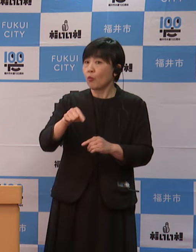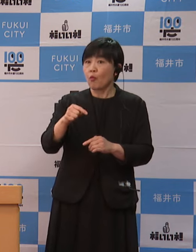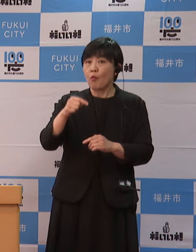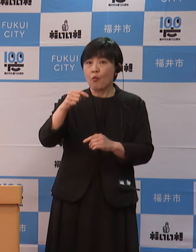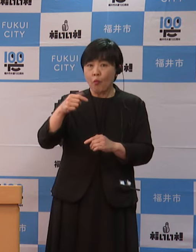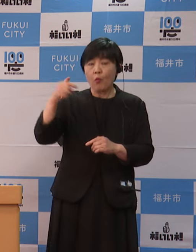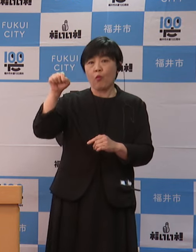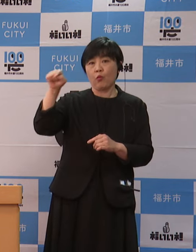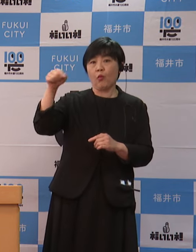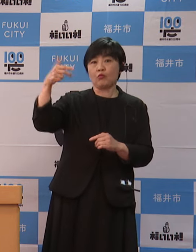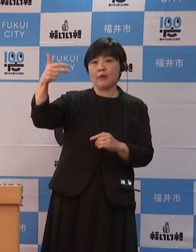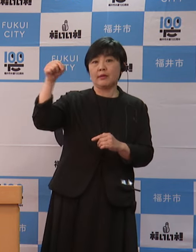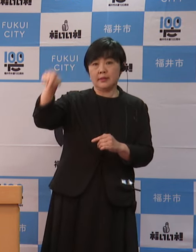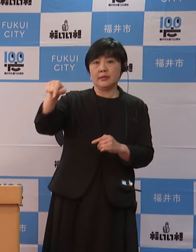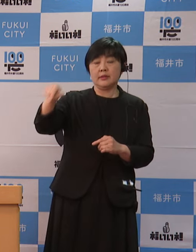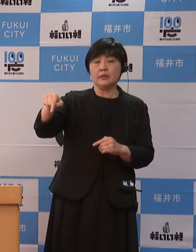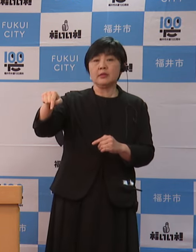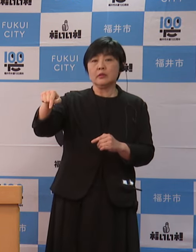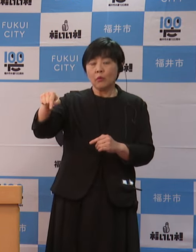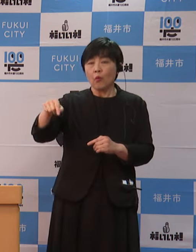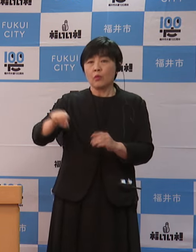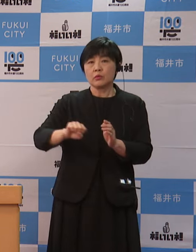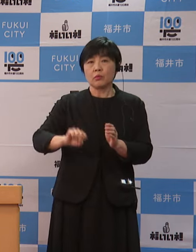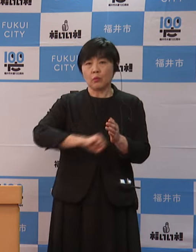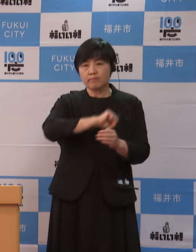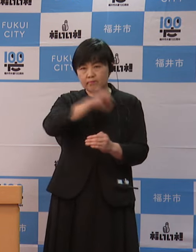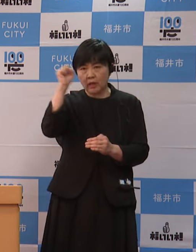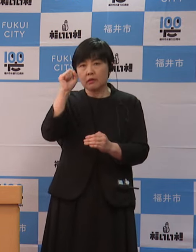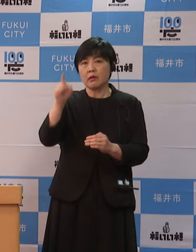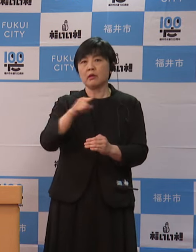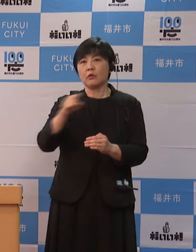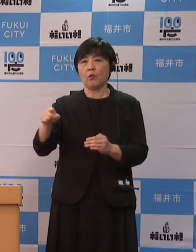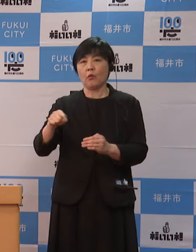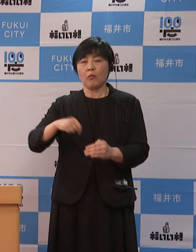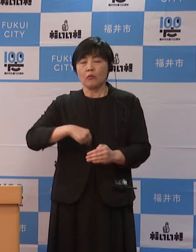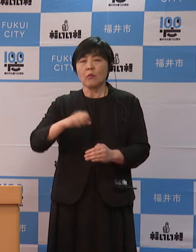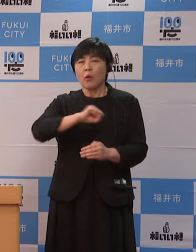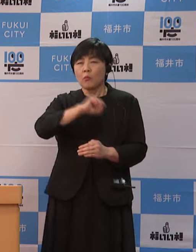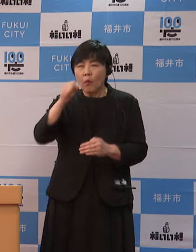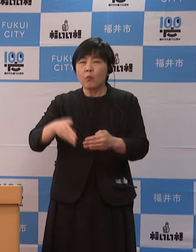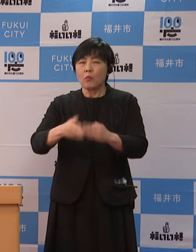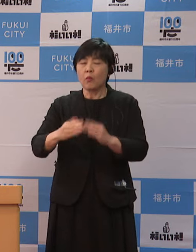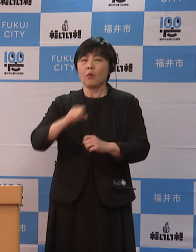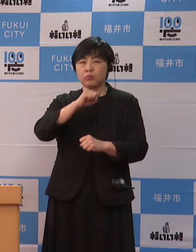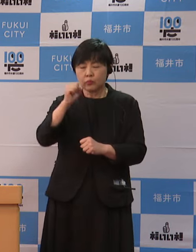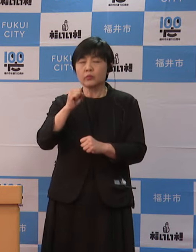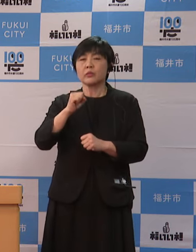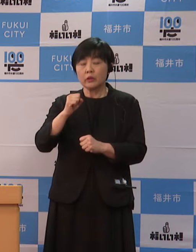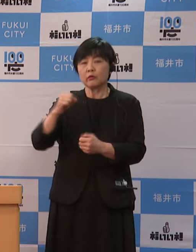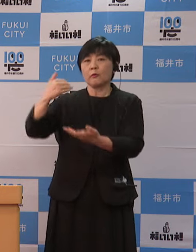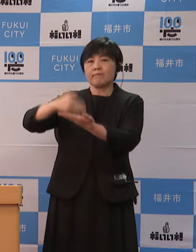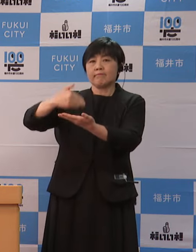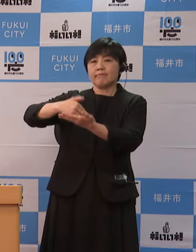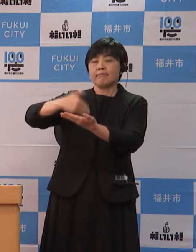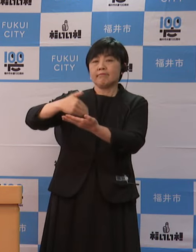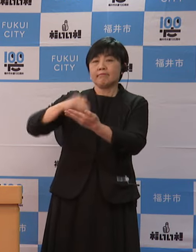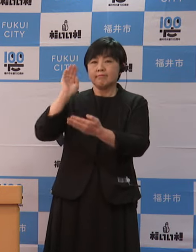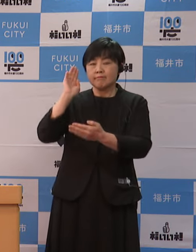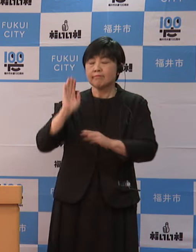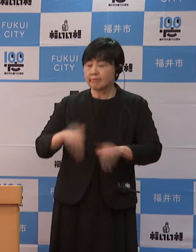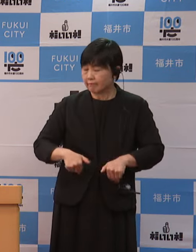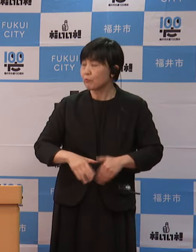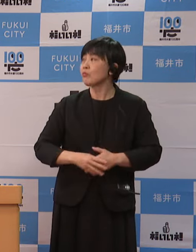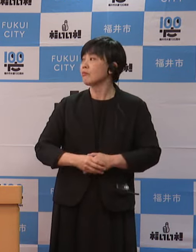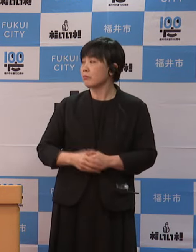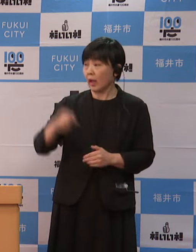成功した方々の話もお聞きをするといったこともございましたし、また下の方はですね、まあ、